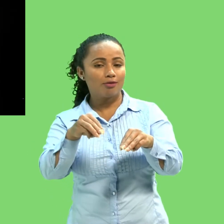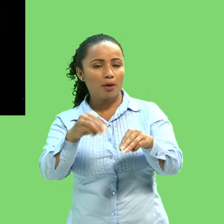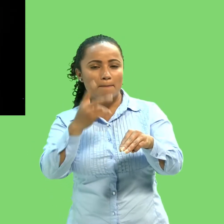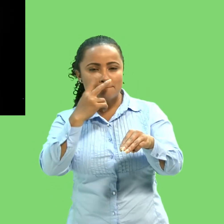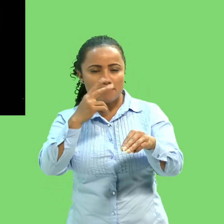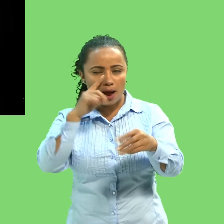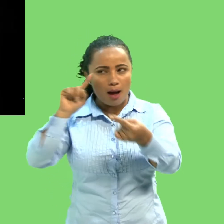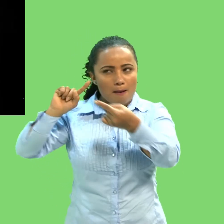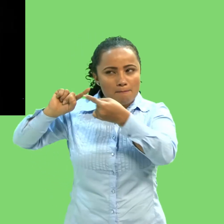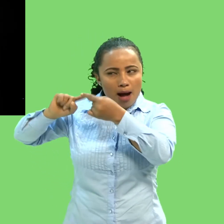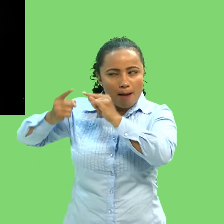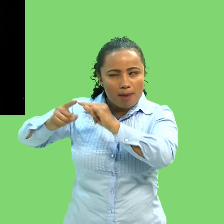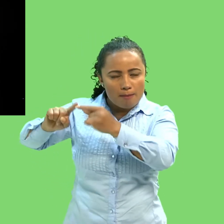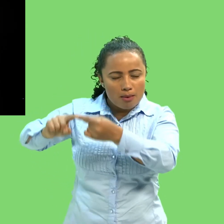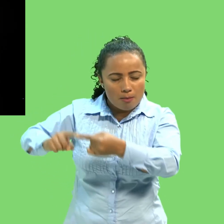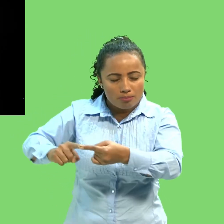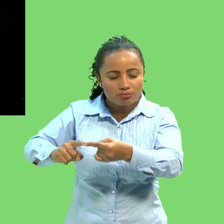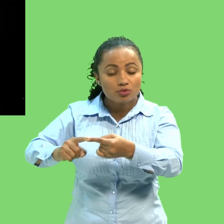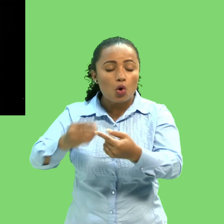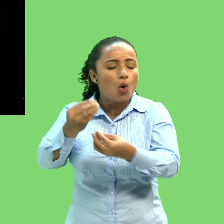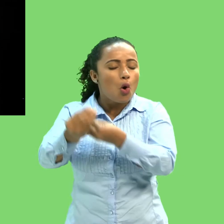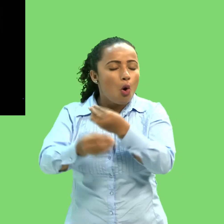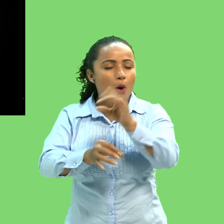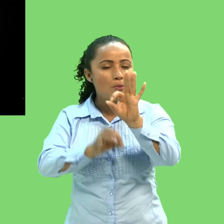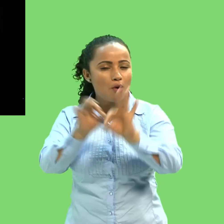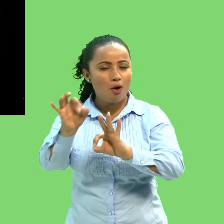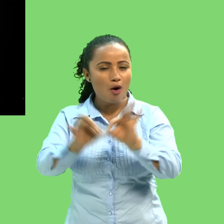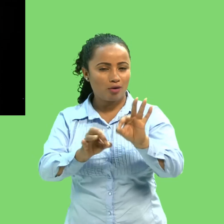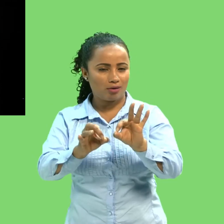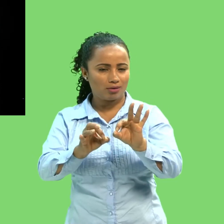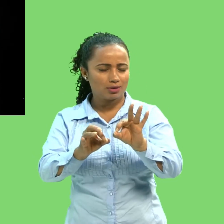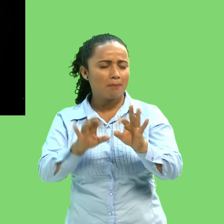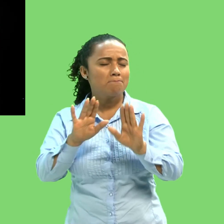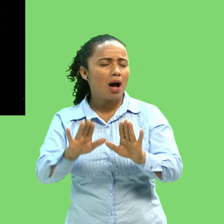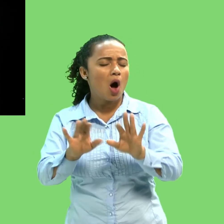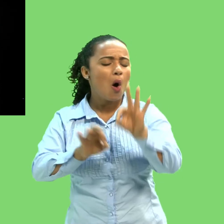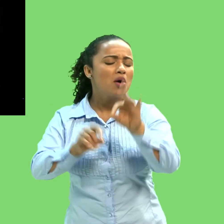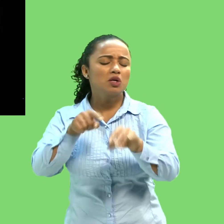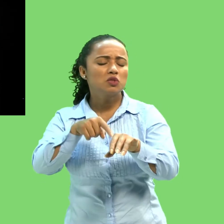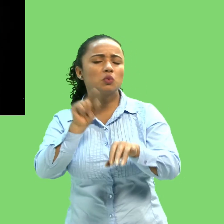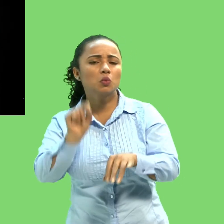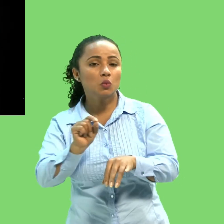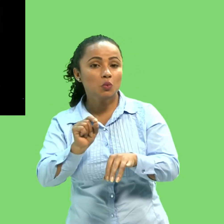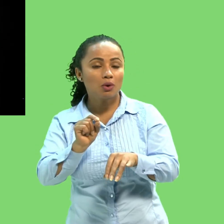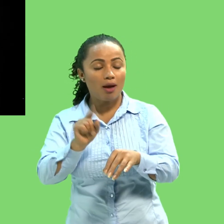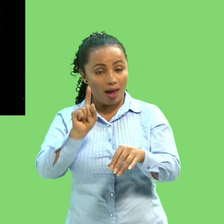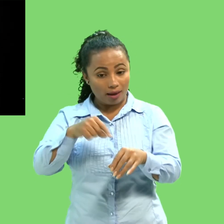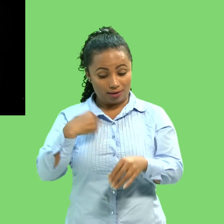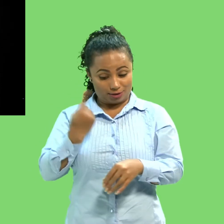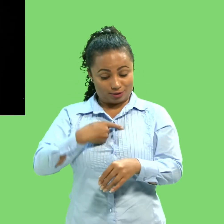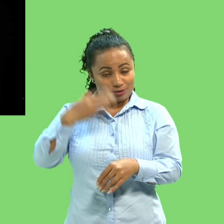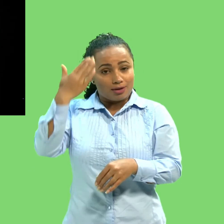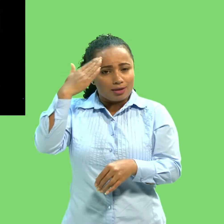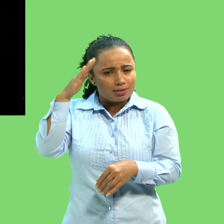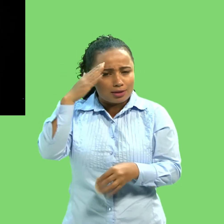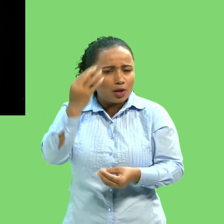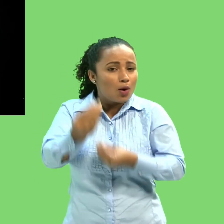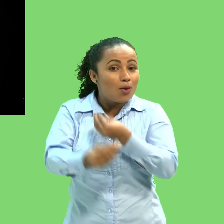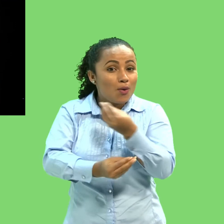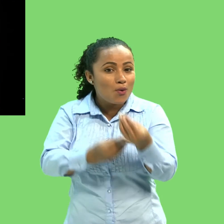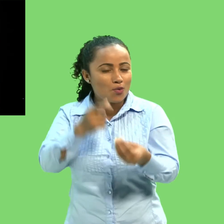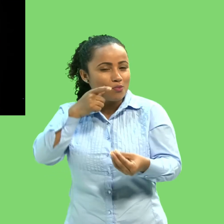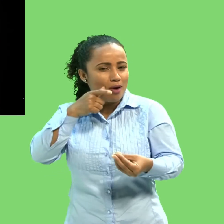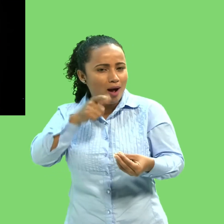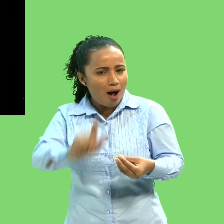estruturais. Que produto seria esse? Seria realmente entender como é que essa língua, ela realmente funciona.